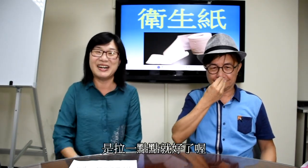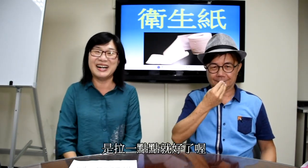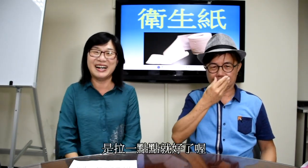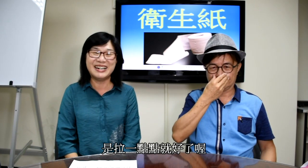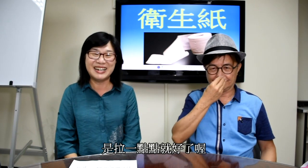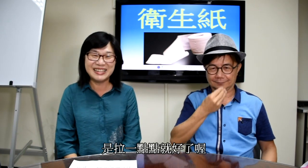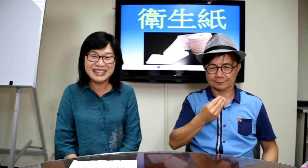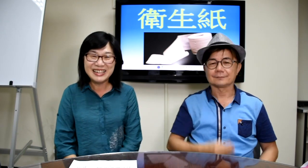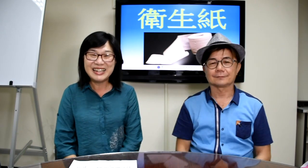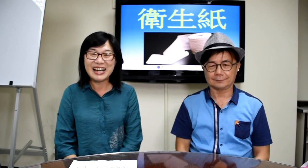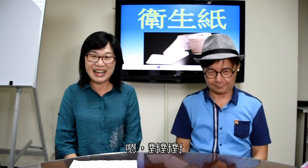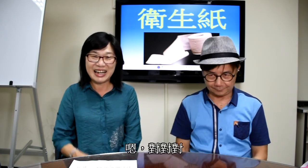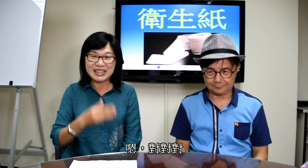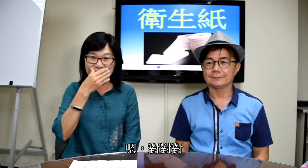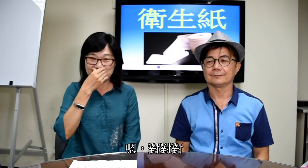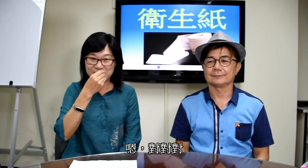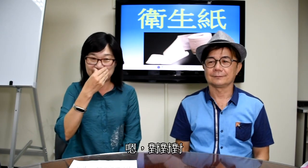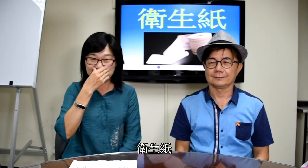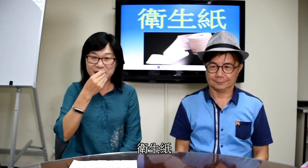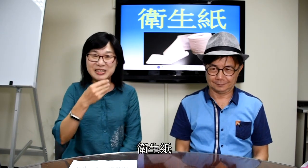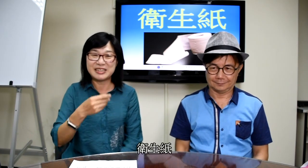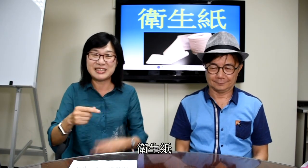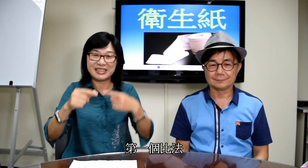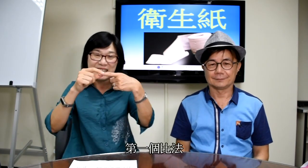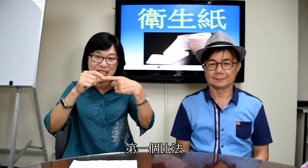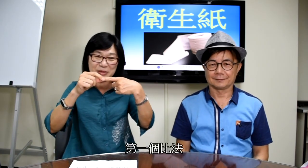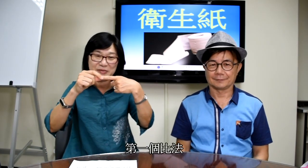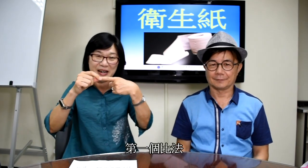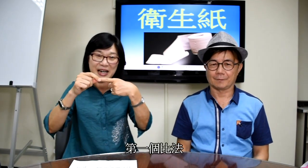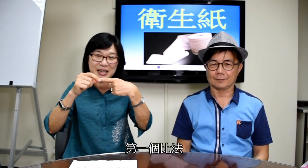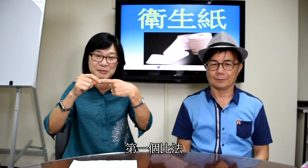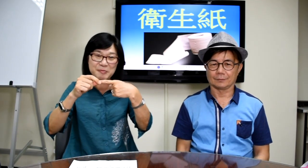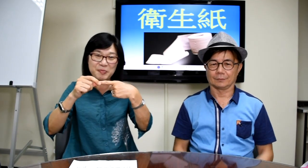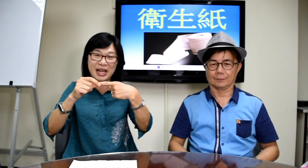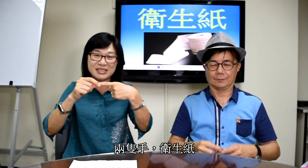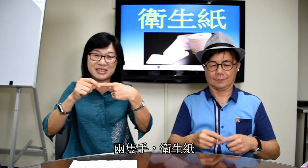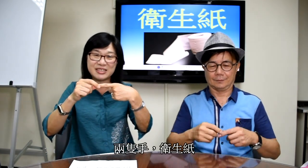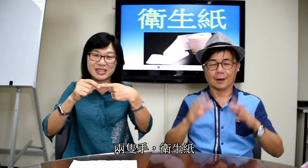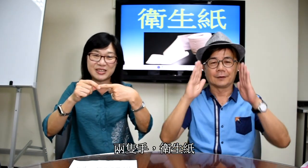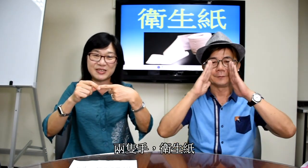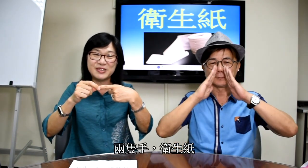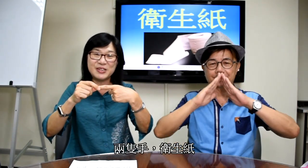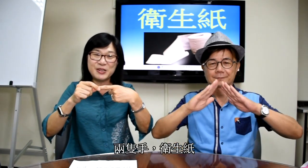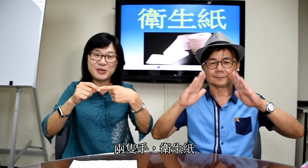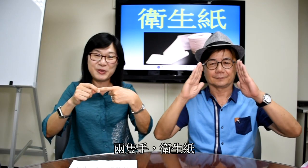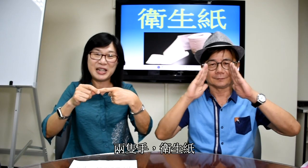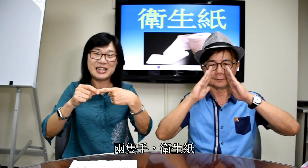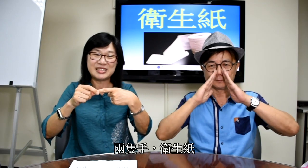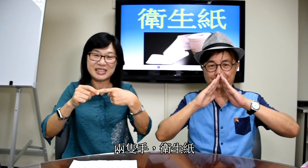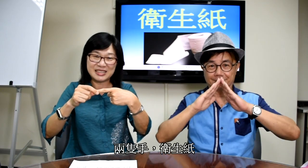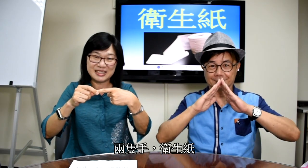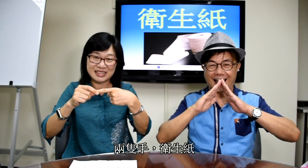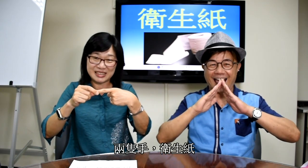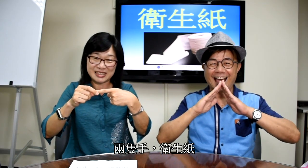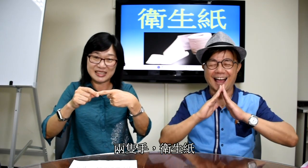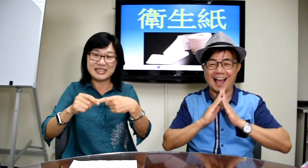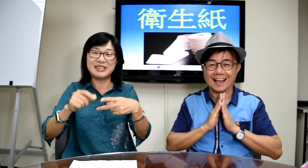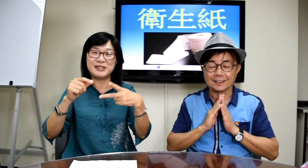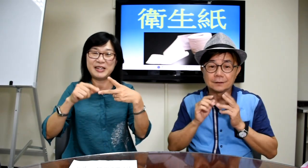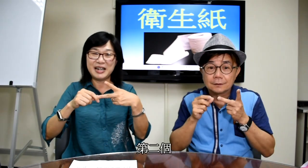了。啊，对对对，卫生纸，第一个笔法，两只手，卫生纸。第二